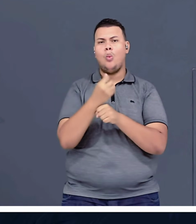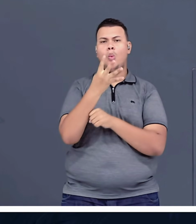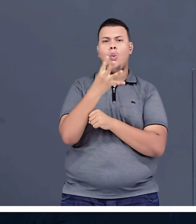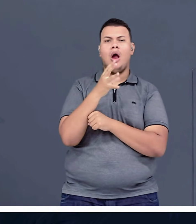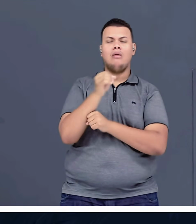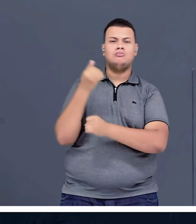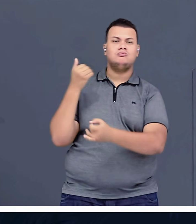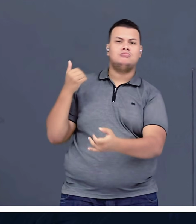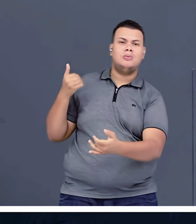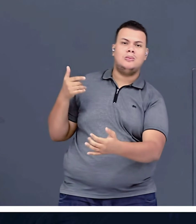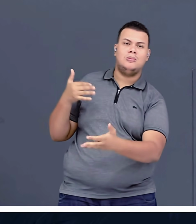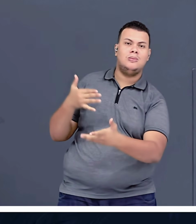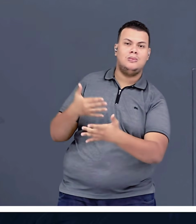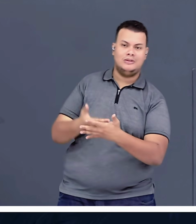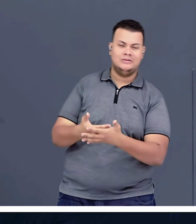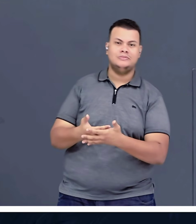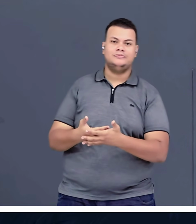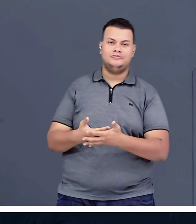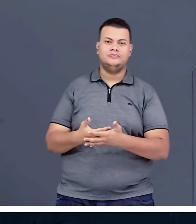40 anos.